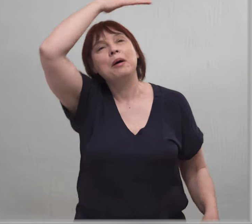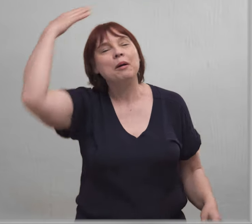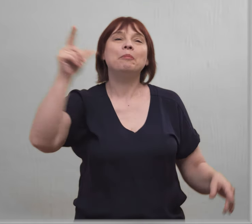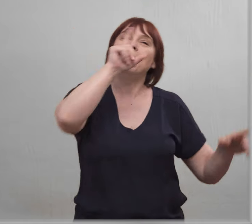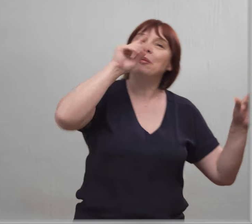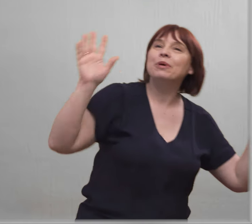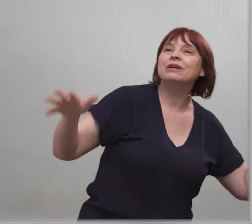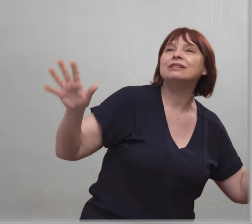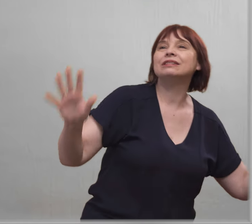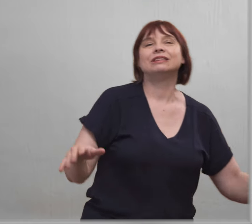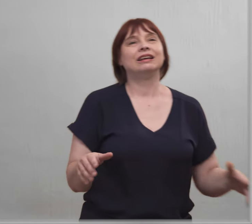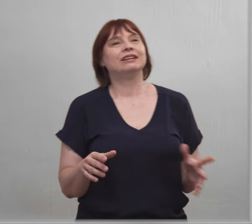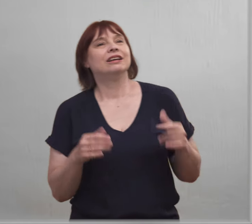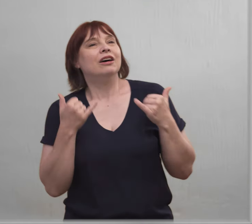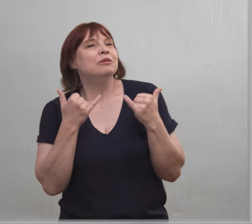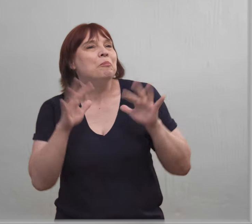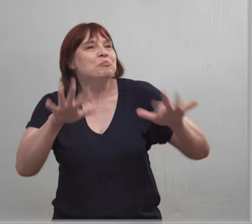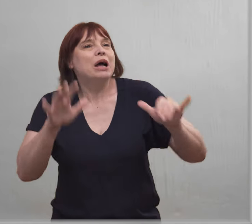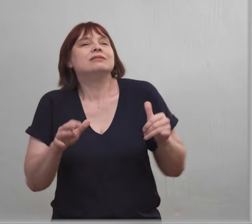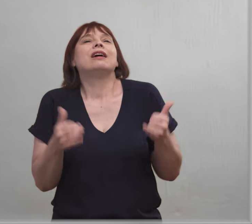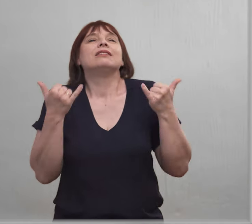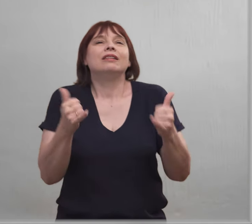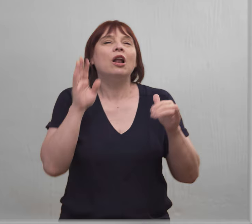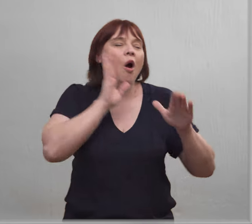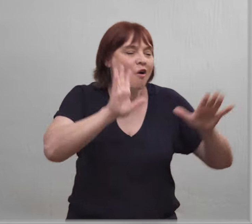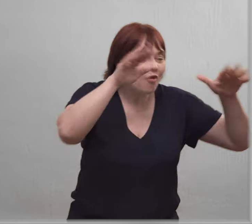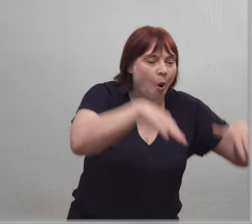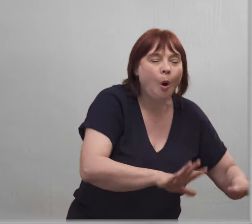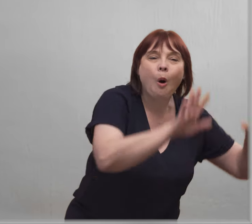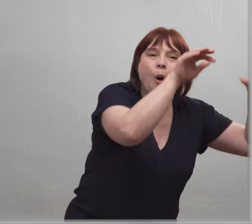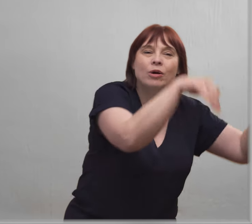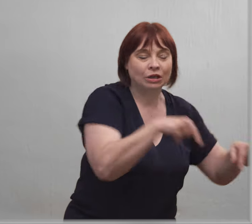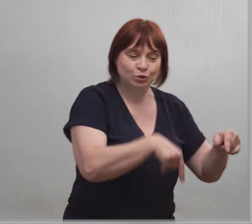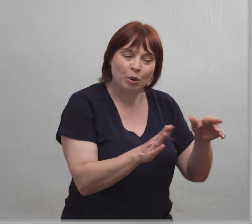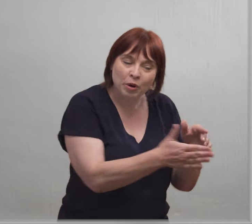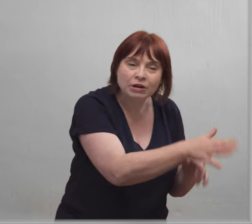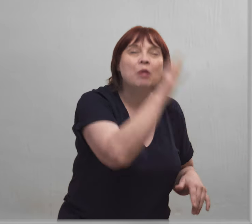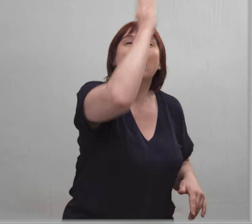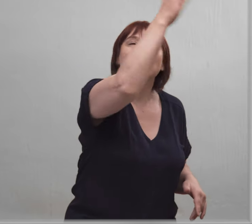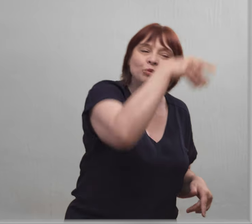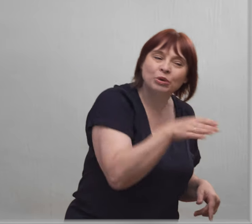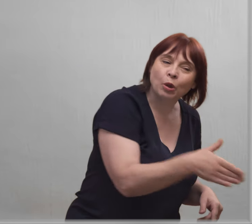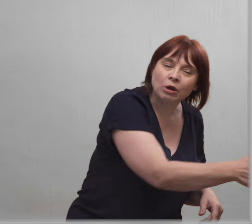для рыб, для животных, для травы. Три дня творения Бог занимался тем, что Он готовил платформу.